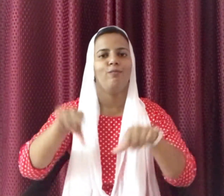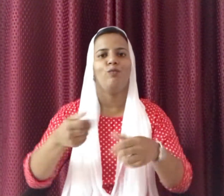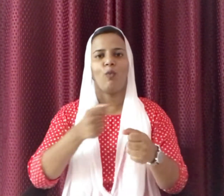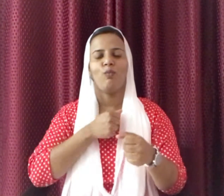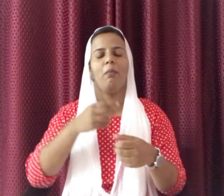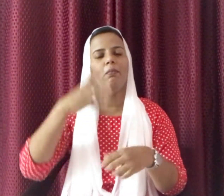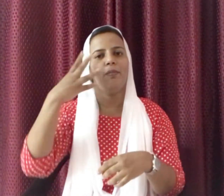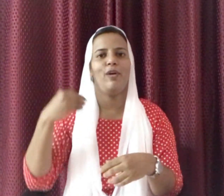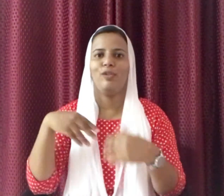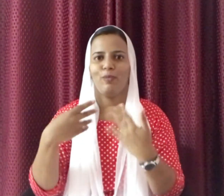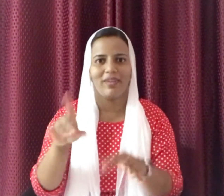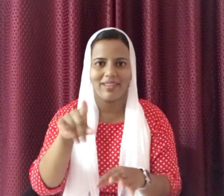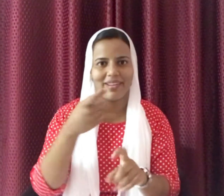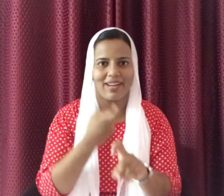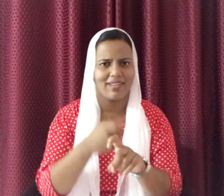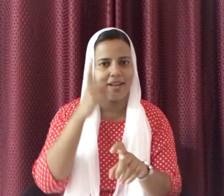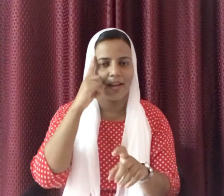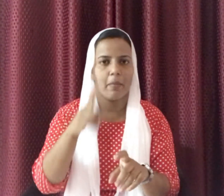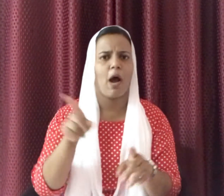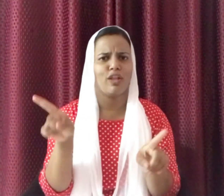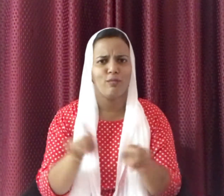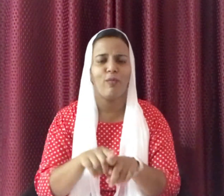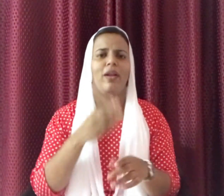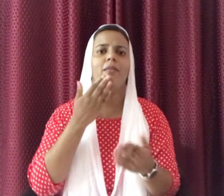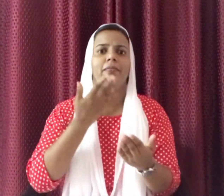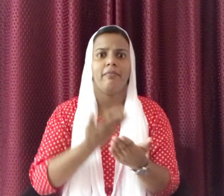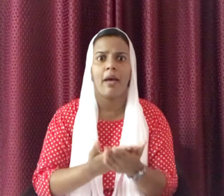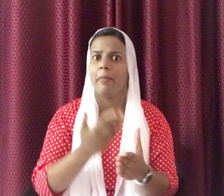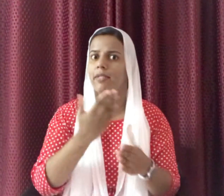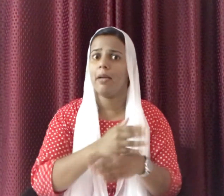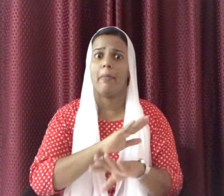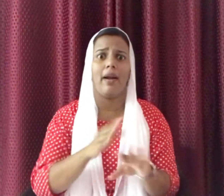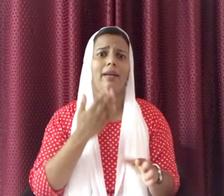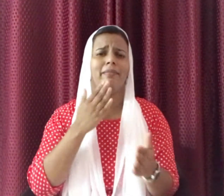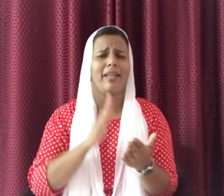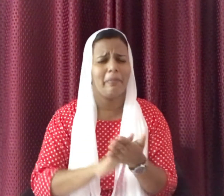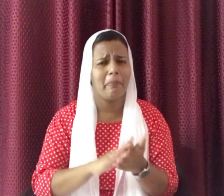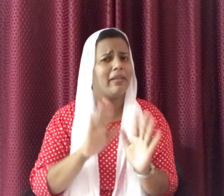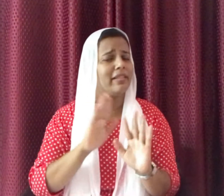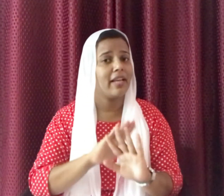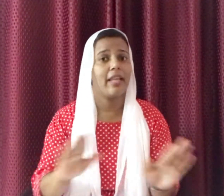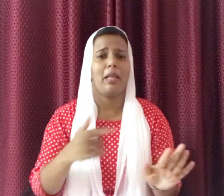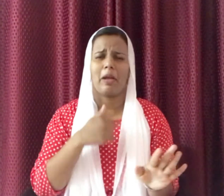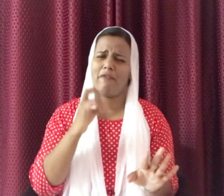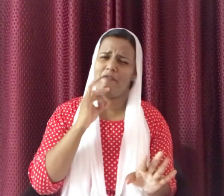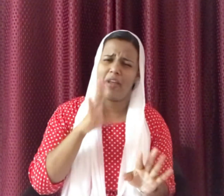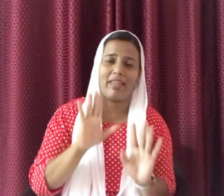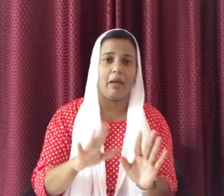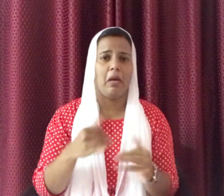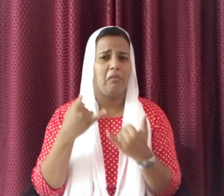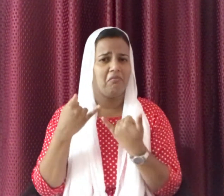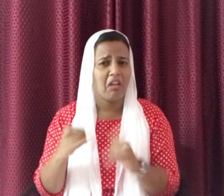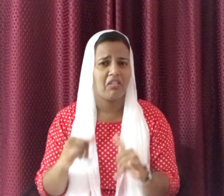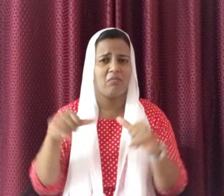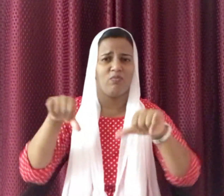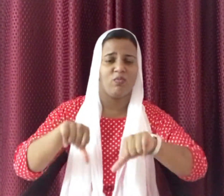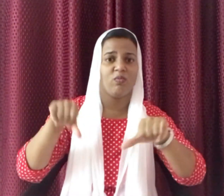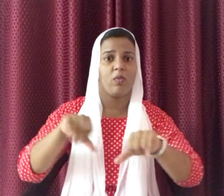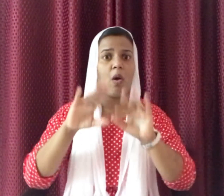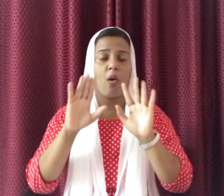ജീവിതത്തിൽ നമ്മൾ നന്മ മാത്രമേ അനുകരിക്കാവുള്ളൂ. നമുക്ക് ഇൻ കേസ് വേദന ഉണ്ടായാൽ പോലും, അല്ല ചില നഷ്ടങ്ങൾ വന്നാൽ പോലും,